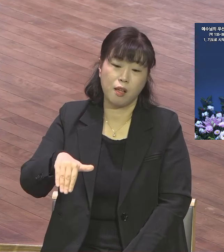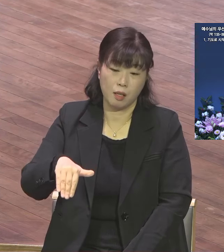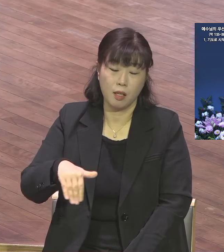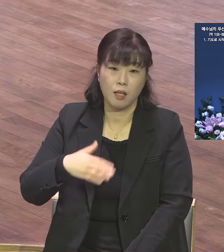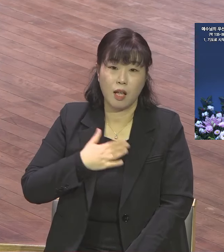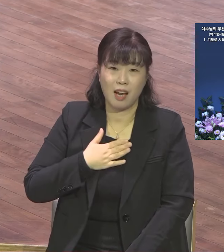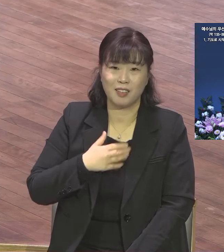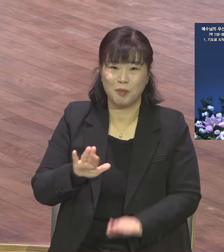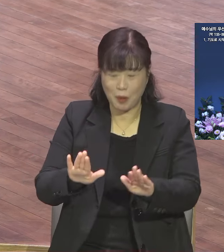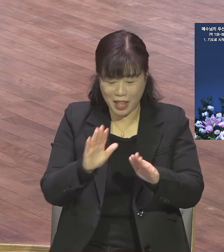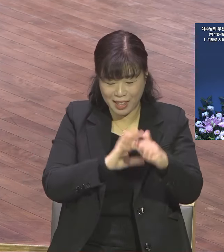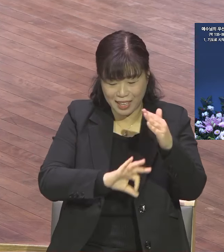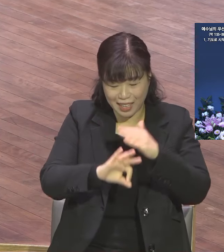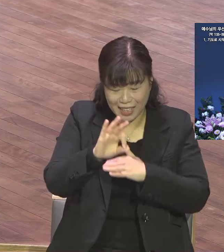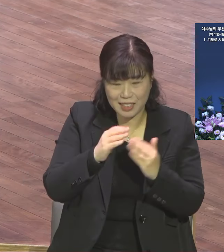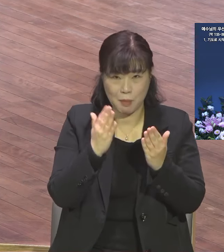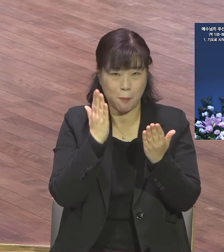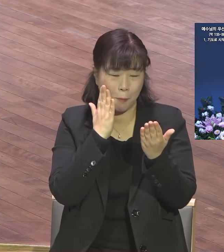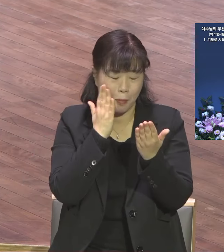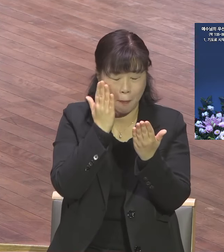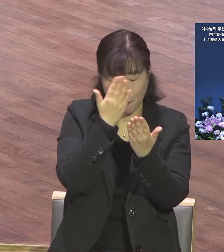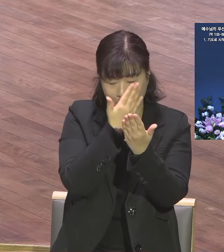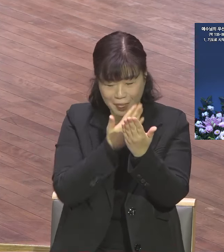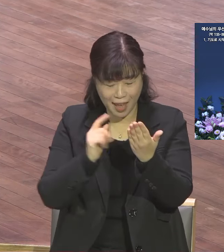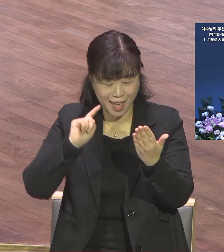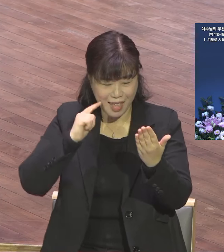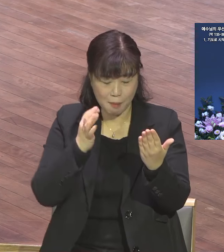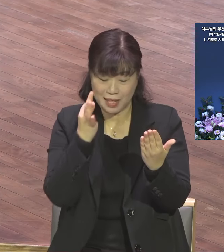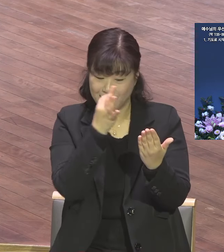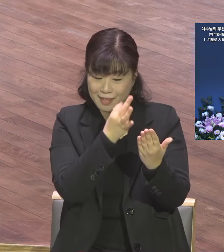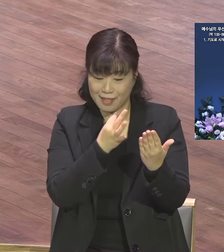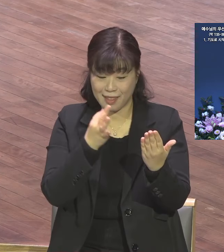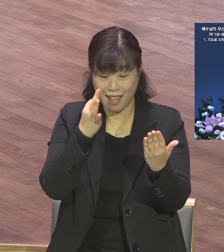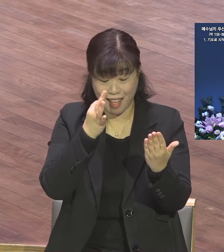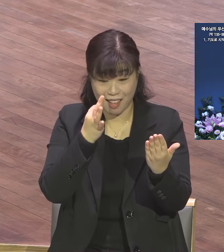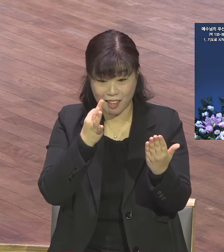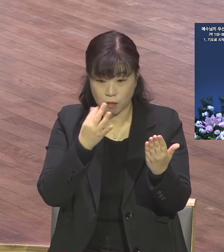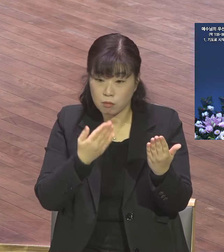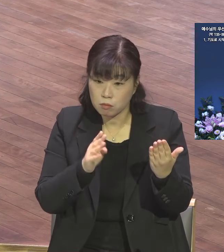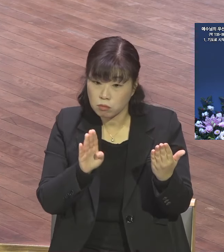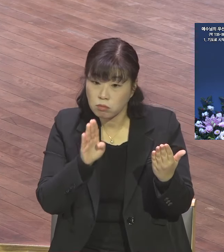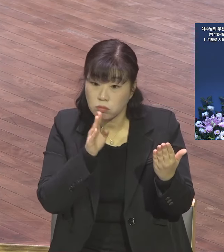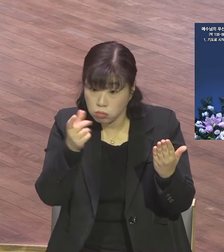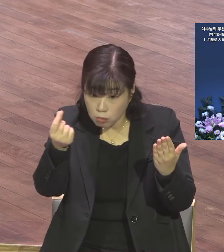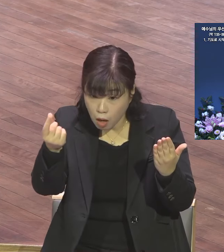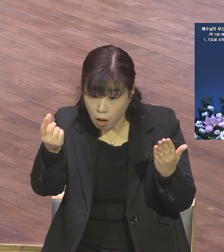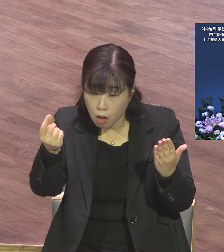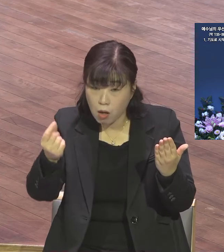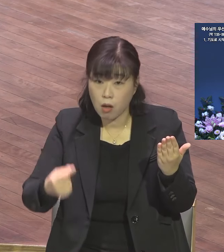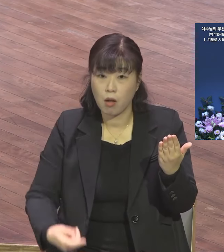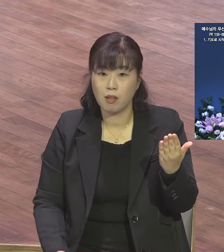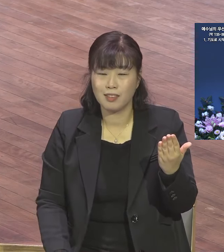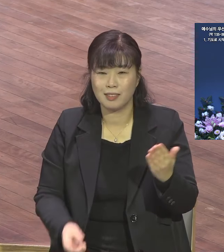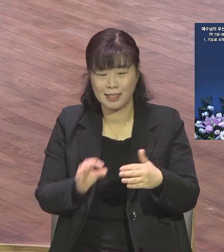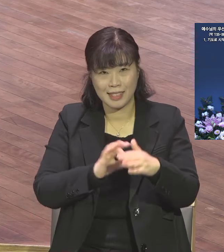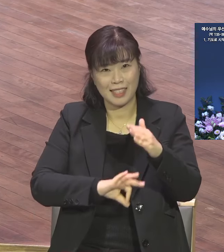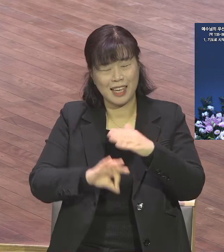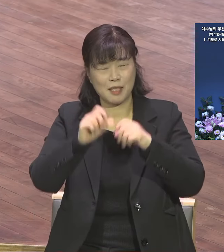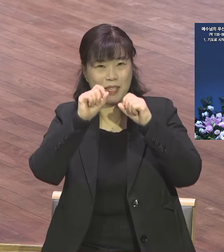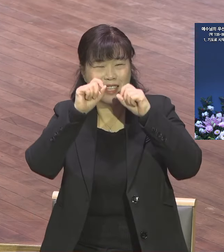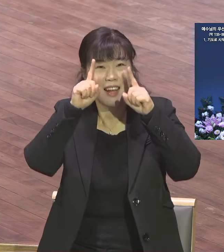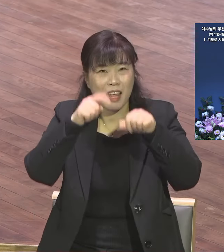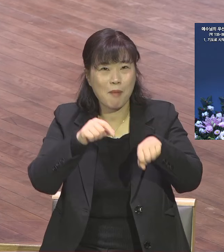들이지요. 외모 특별히 뭐 남자들은 뭐 별로 안 합니다만 여자들은 엄청나게 들이지요.